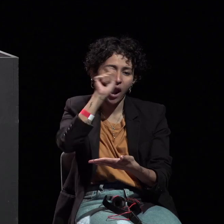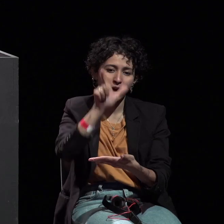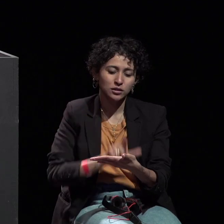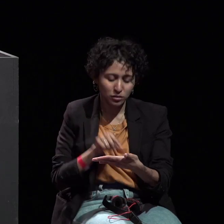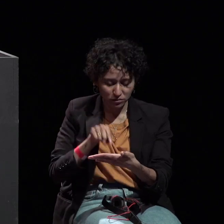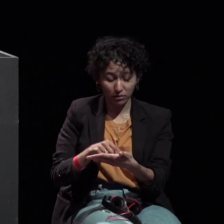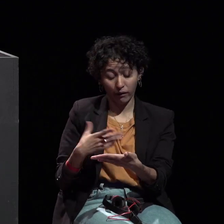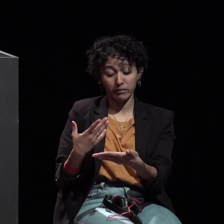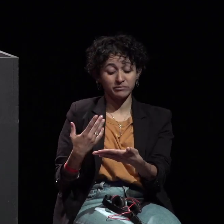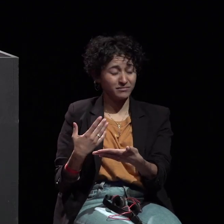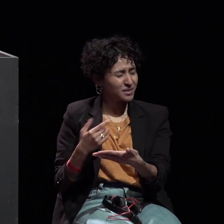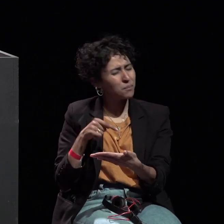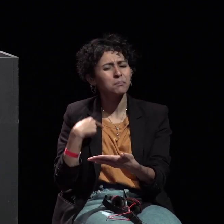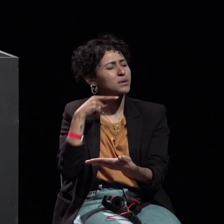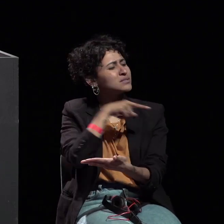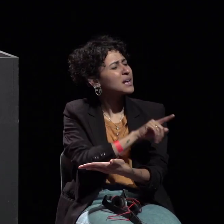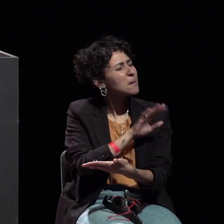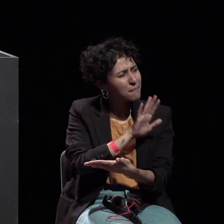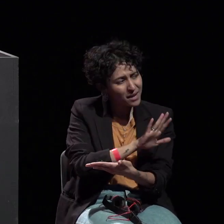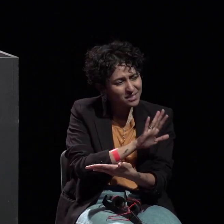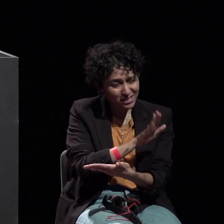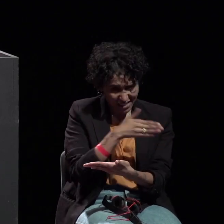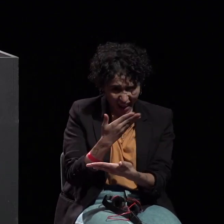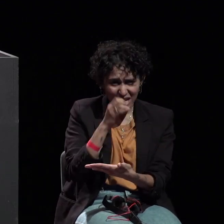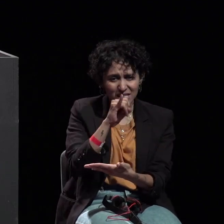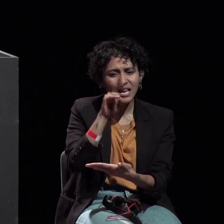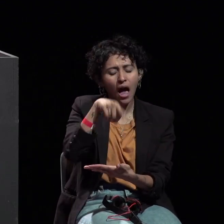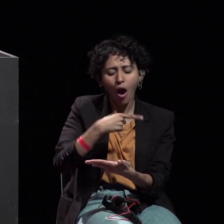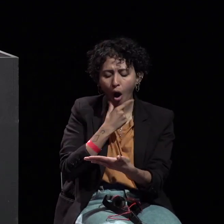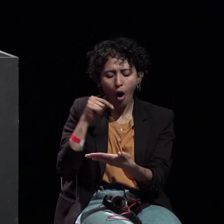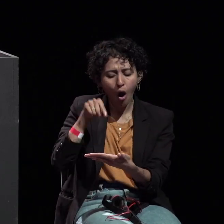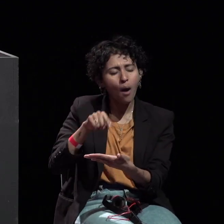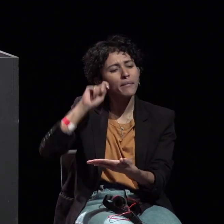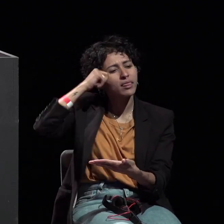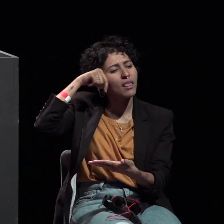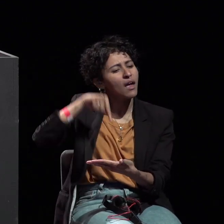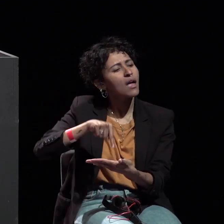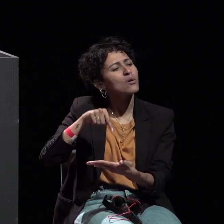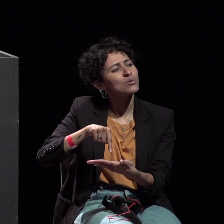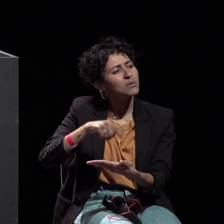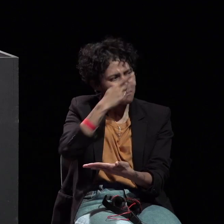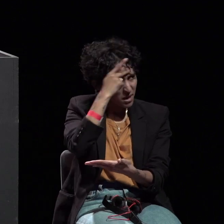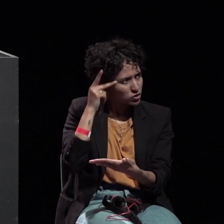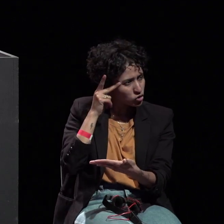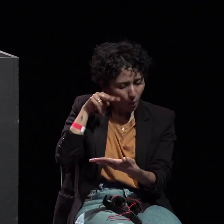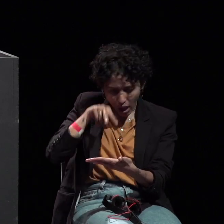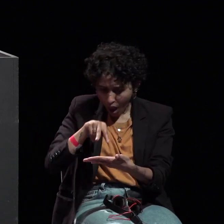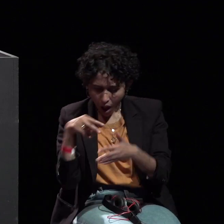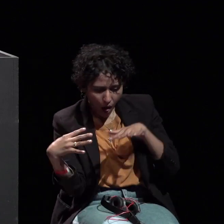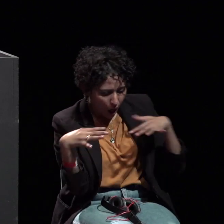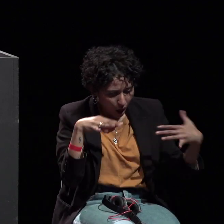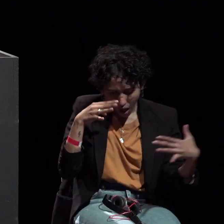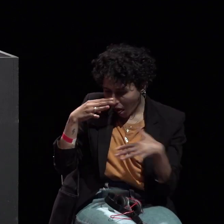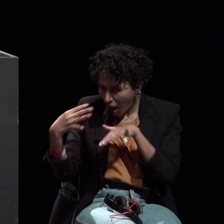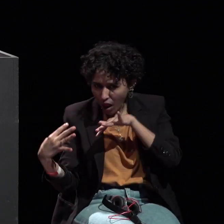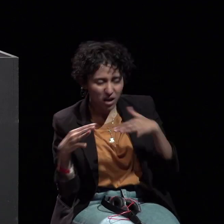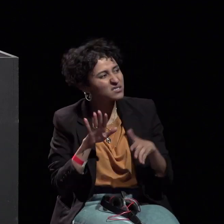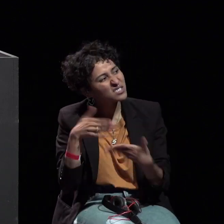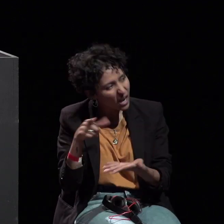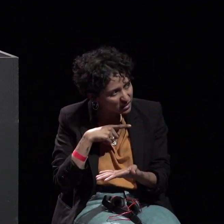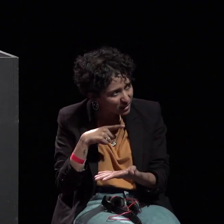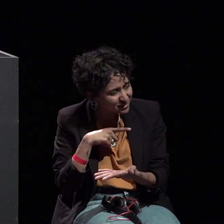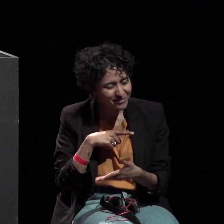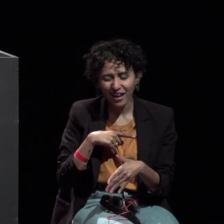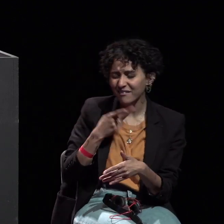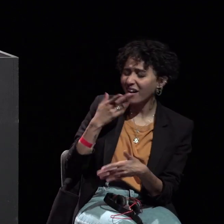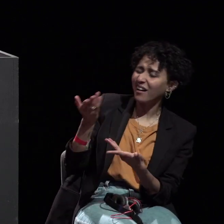para ela, eu falei, mas será que se fosse um corpo negro, havia essa mobilização nacional, esse choro? Aí ela falou, lá vem